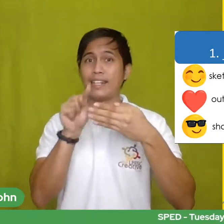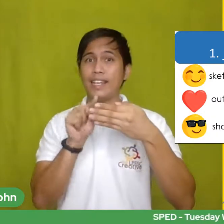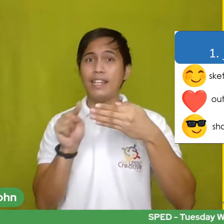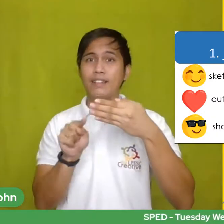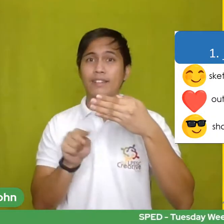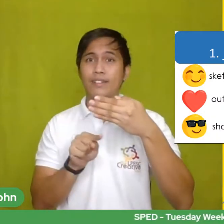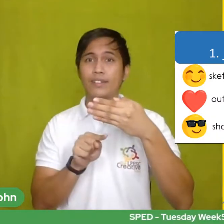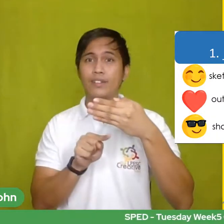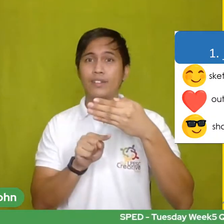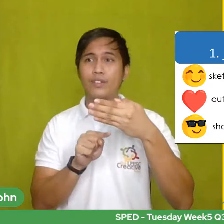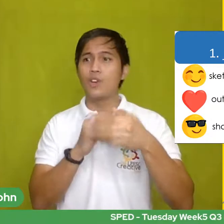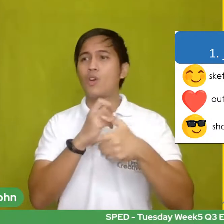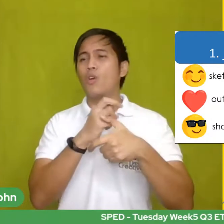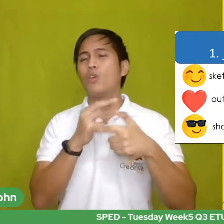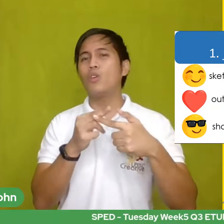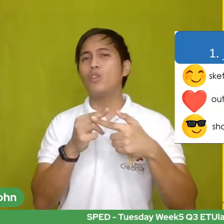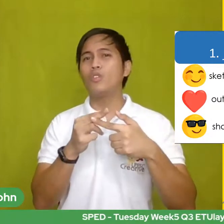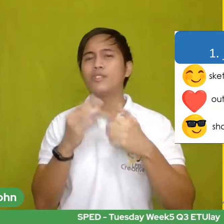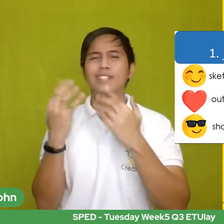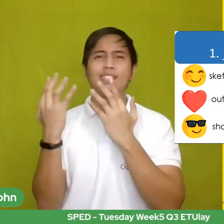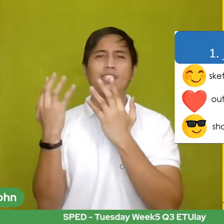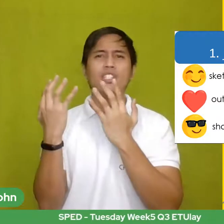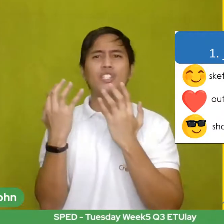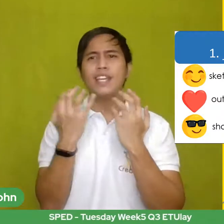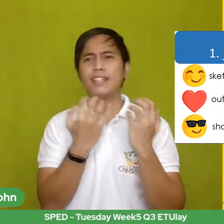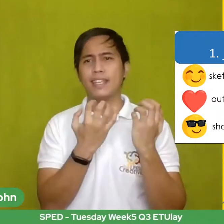Outlining? O shading?